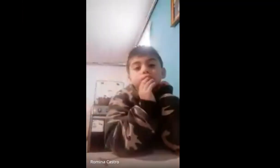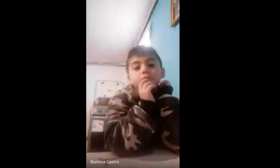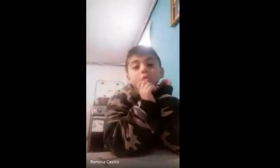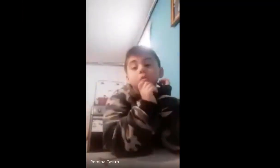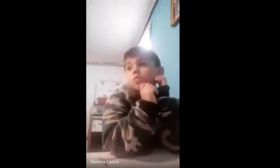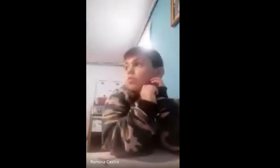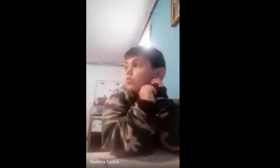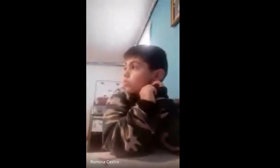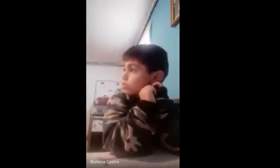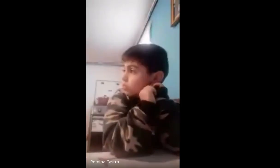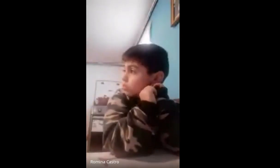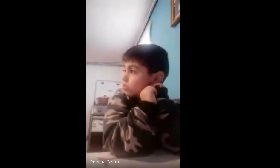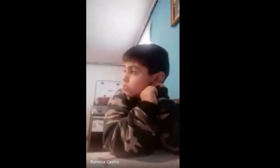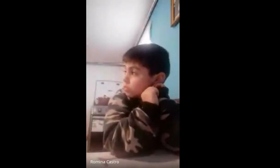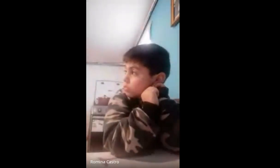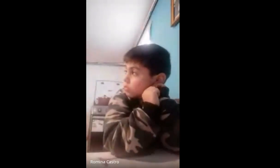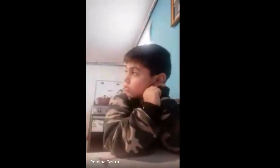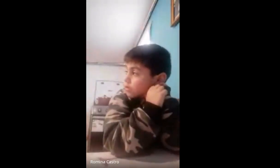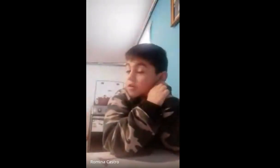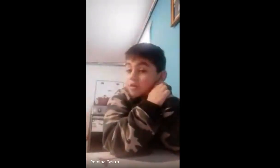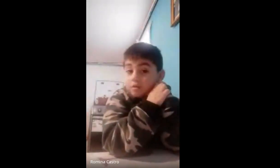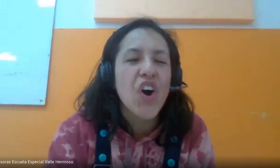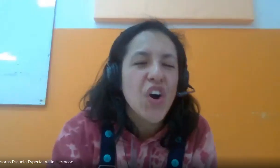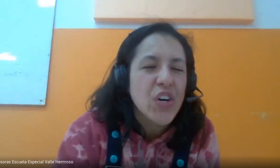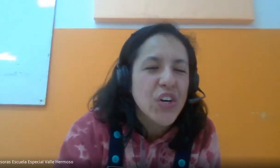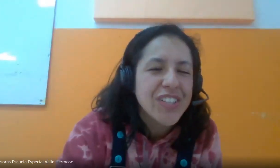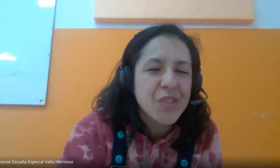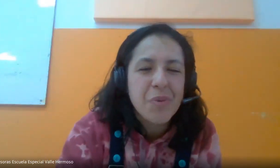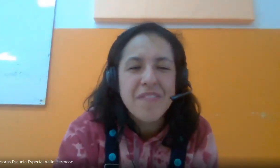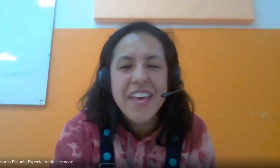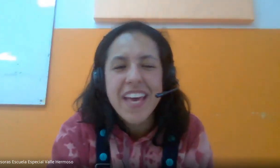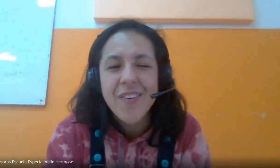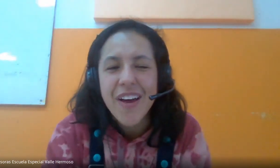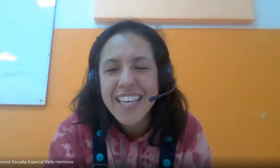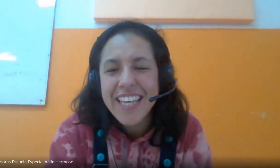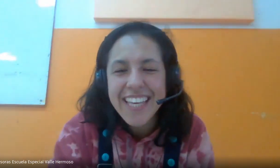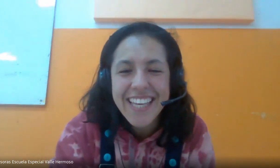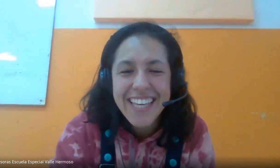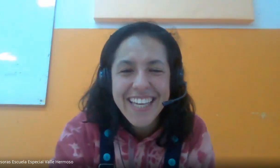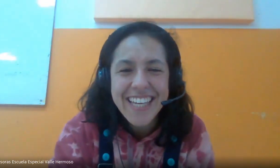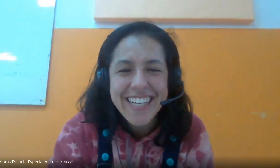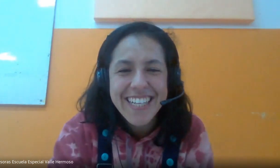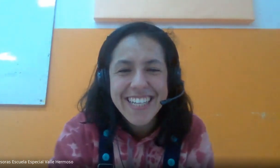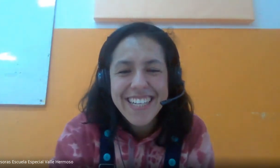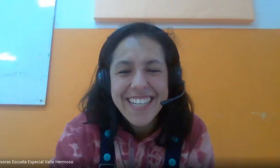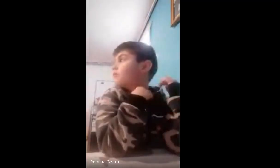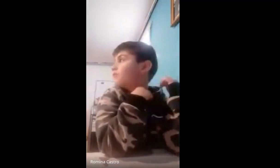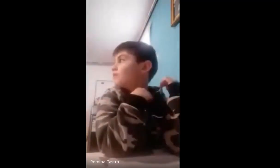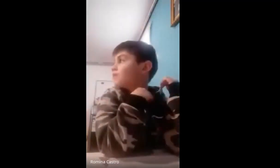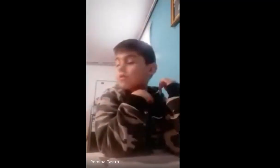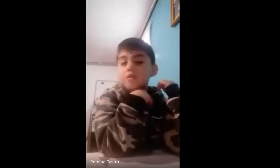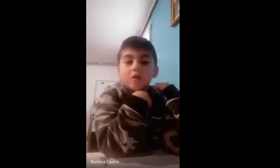qué? Oye, ¡el número 8! ¡Muy bien, Joaquín!